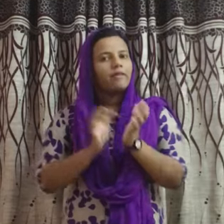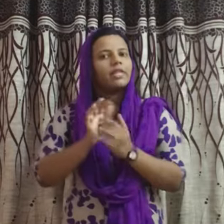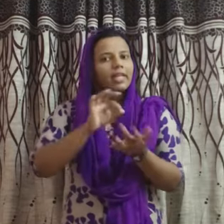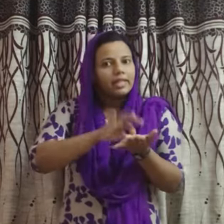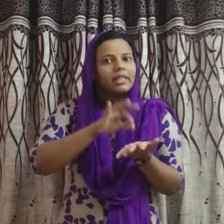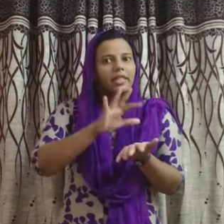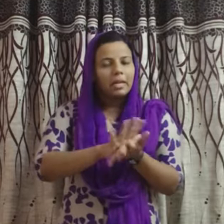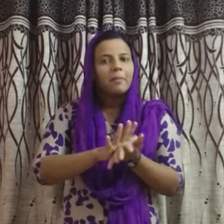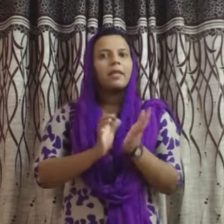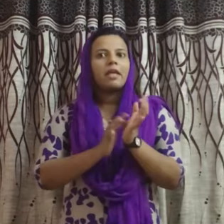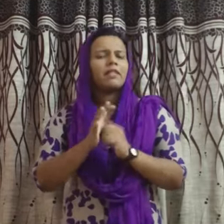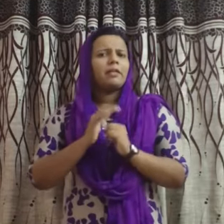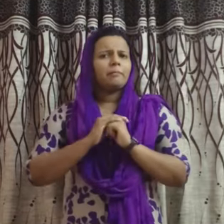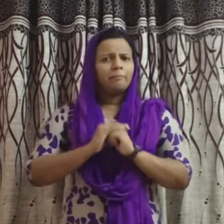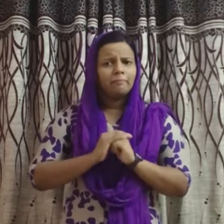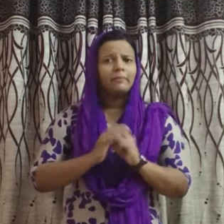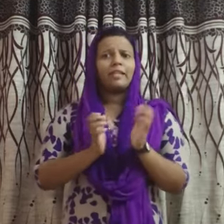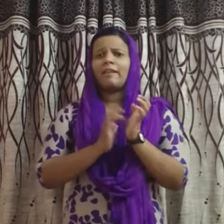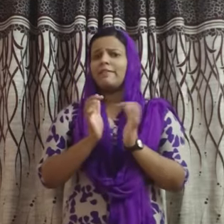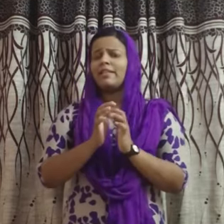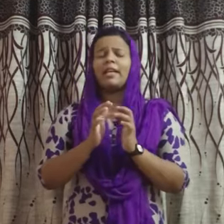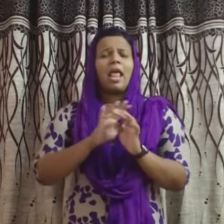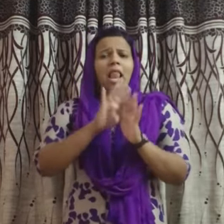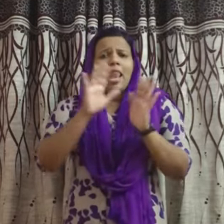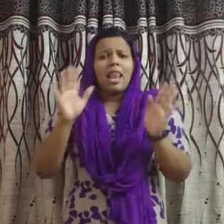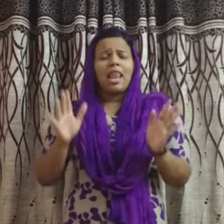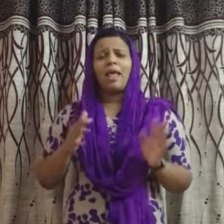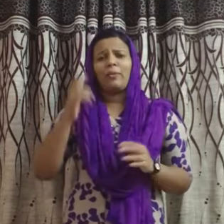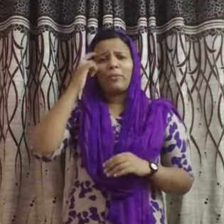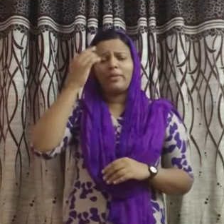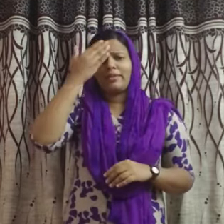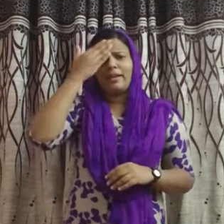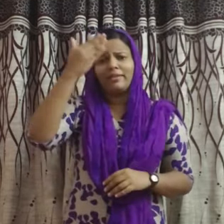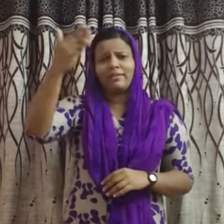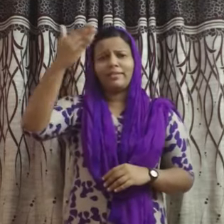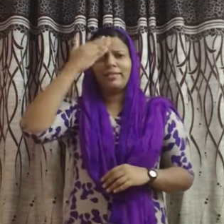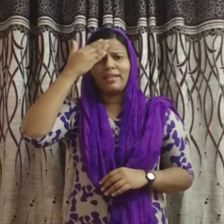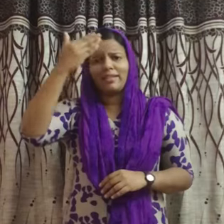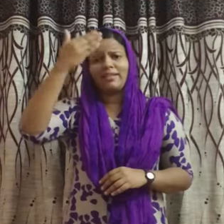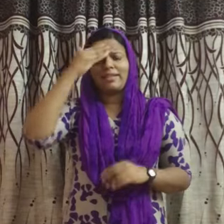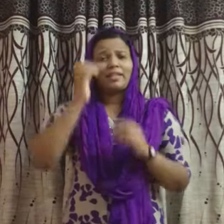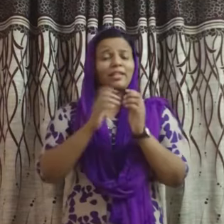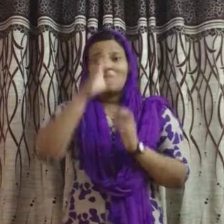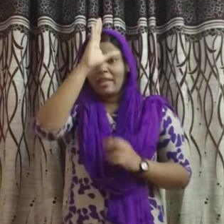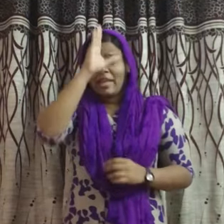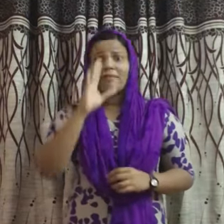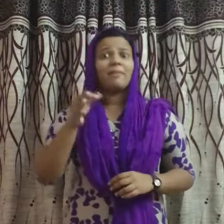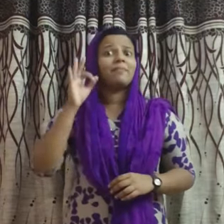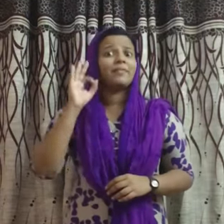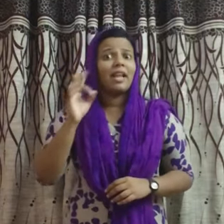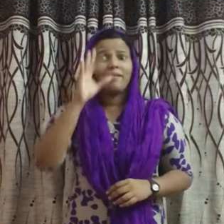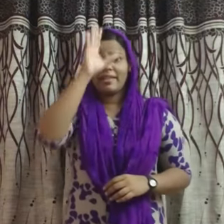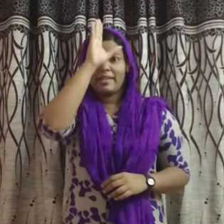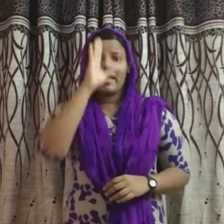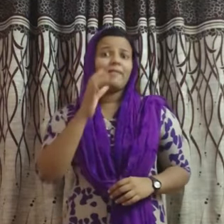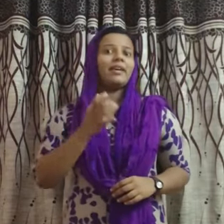കർത്താവിനെ സ്തുതിക്കുക, കർത്താവ് ചെയ്ത നന്മകളെ ഓർക്കുക. ഈ പ്രവാദി നമ്മളെ ഉണർത്തിയ ദൈവത്തിന് നന്ദി പറഞ്ഞാട്ടെ. യഹോവ നല്ലവനല്ലോ, അവൻ്റെ ദയ